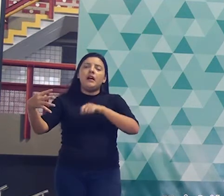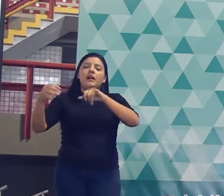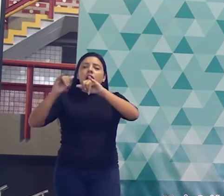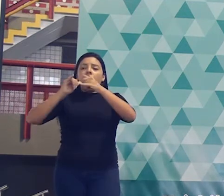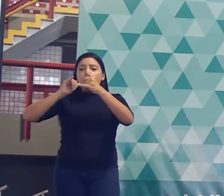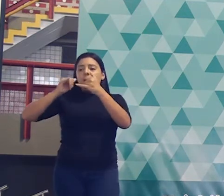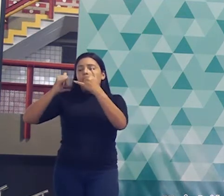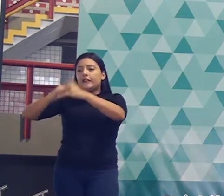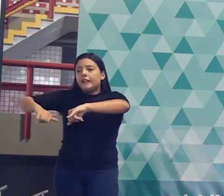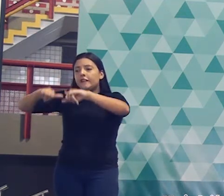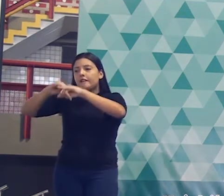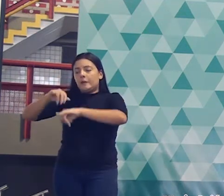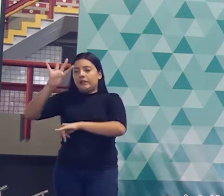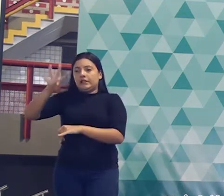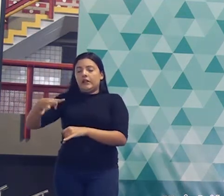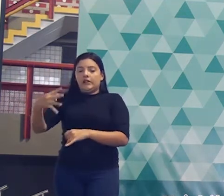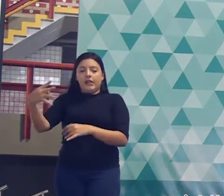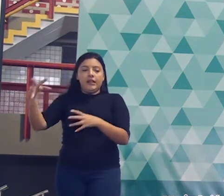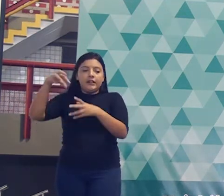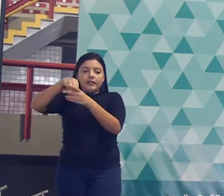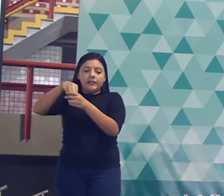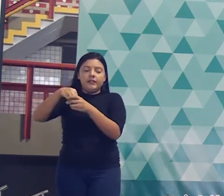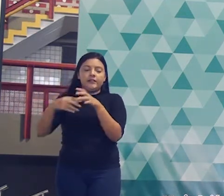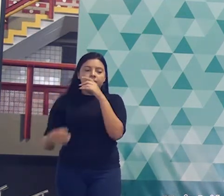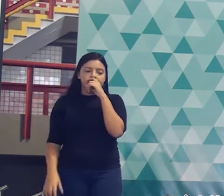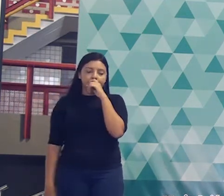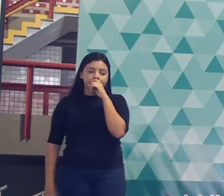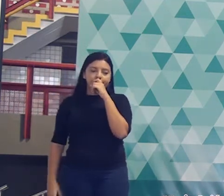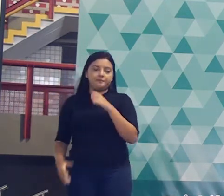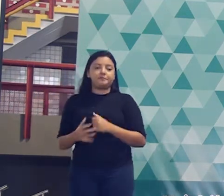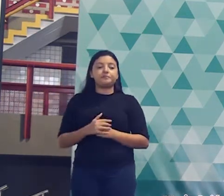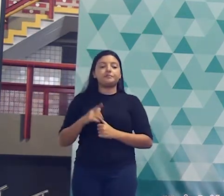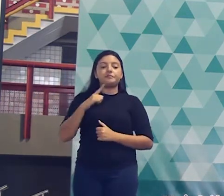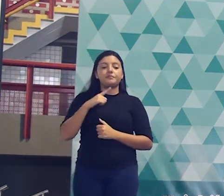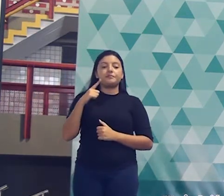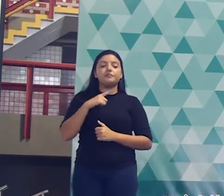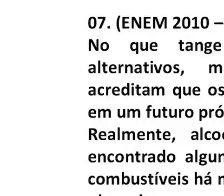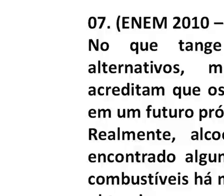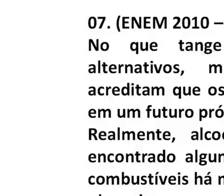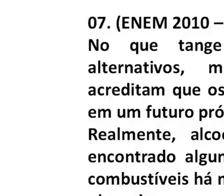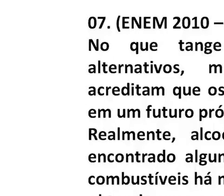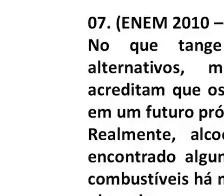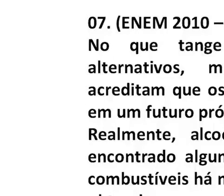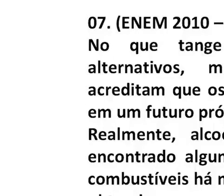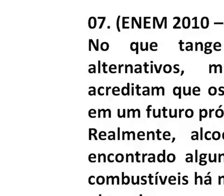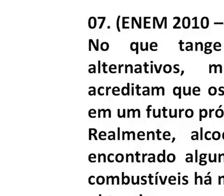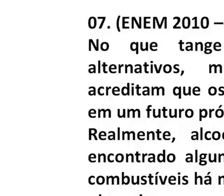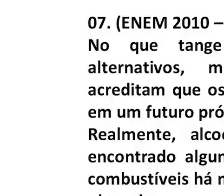informações contidas nessa tabela. Então, olha bem, ó, no que tange a tecnologia de combustíveis alternativos,